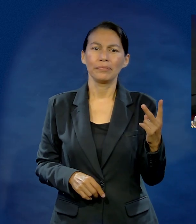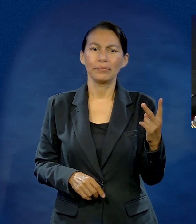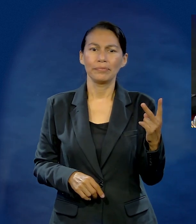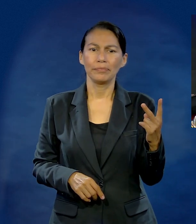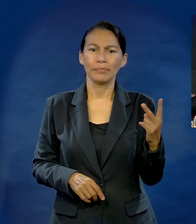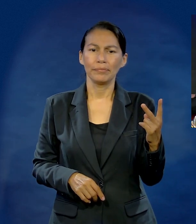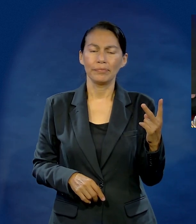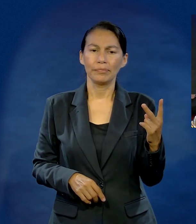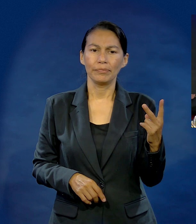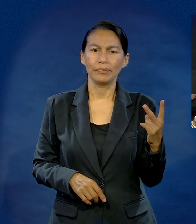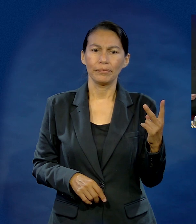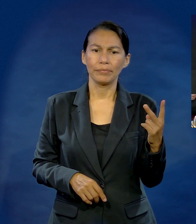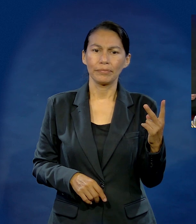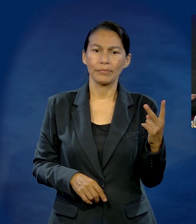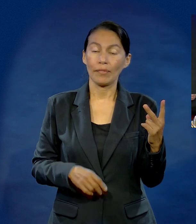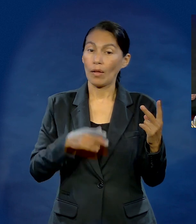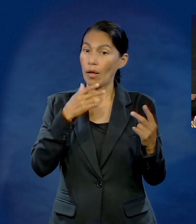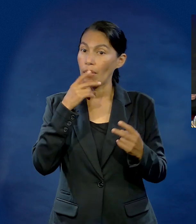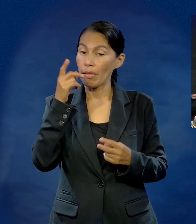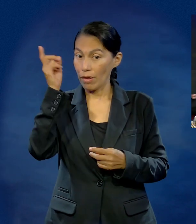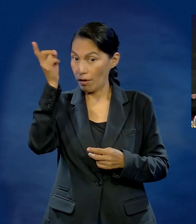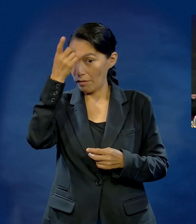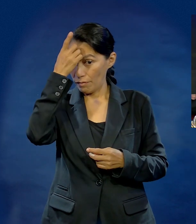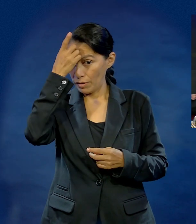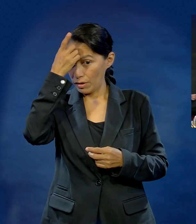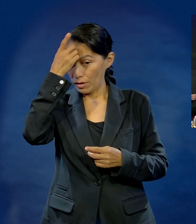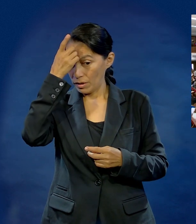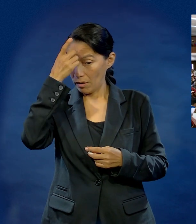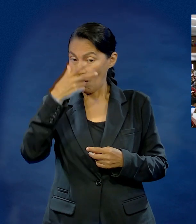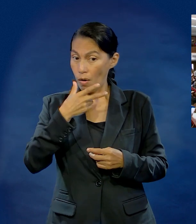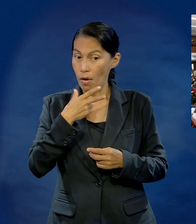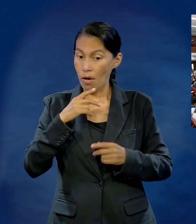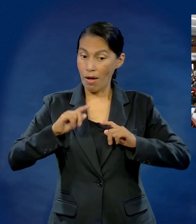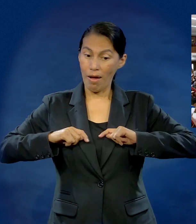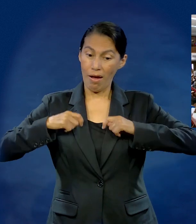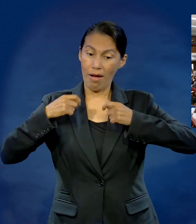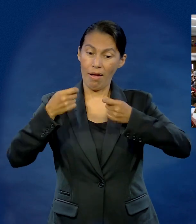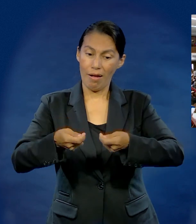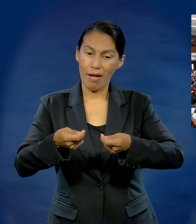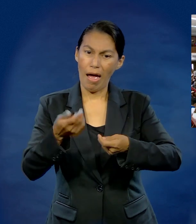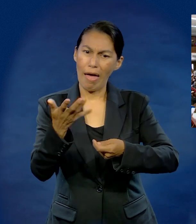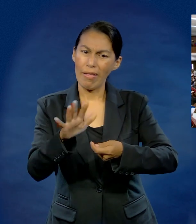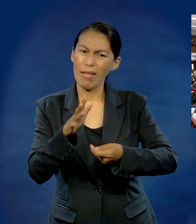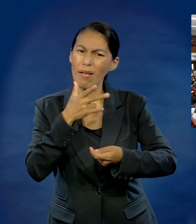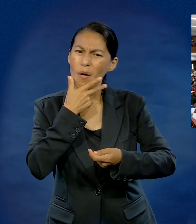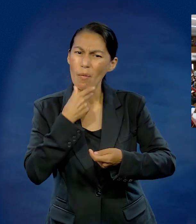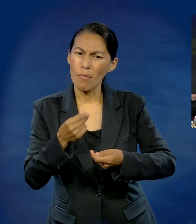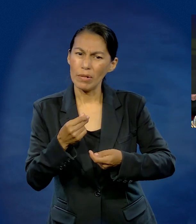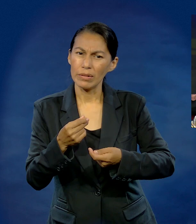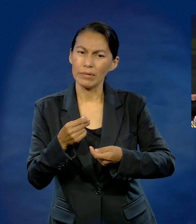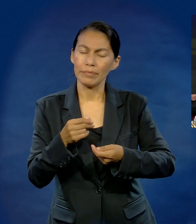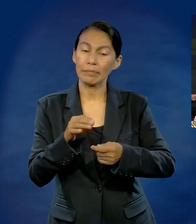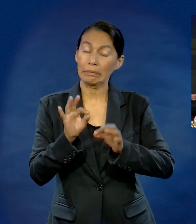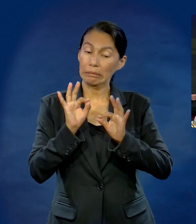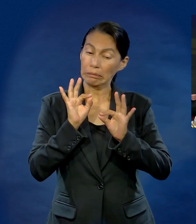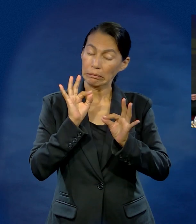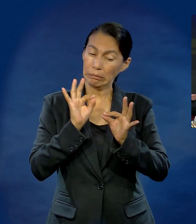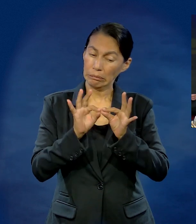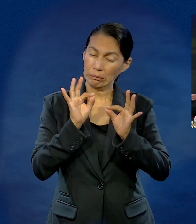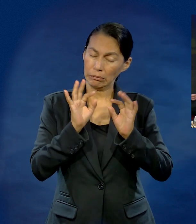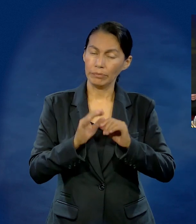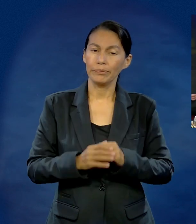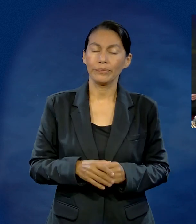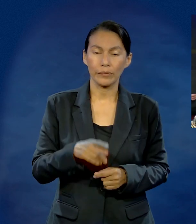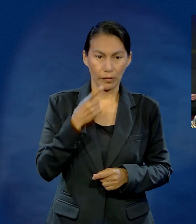en el desierto, se enteró que Nabal estaba esquilando sus ovejas y envió entonces, atención aquí mi familia, entonces envió